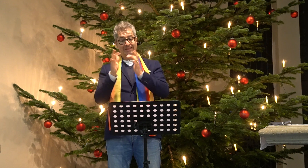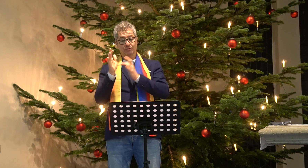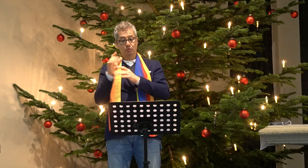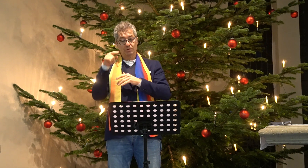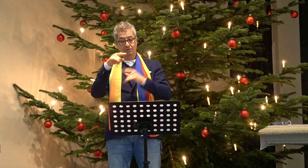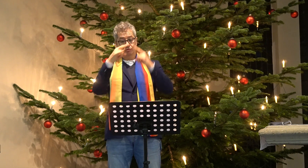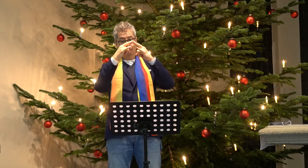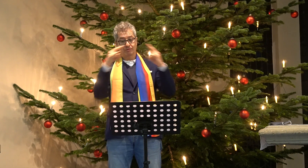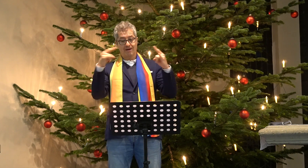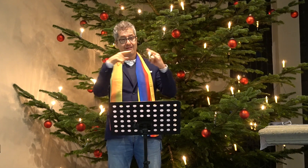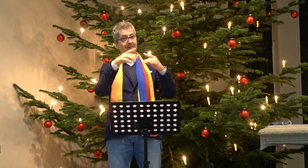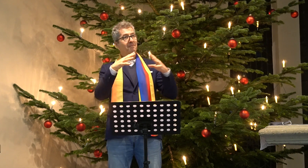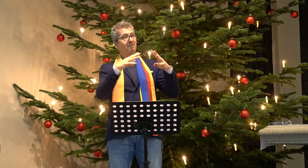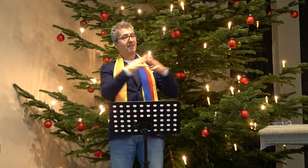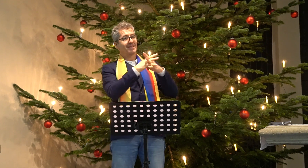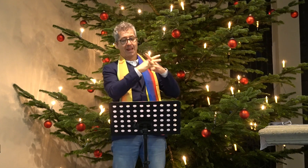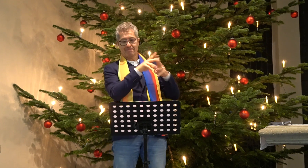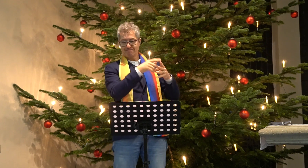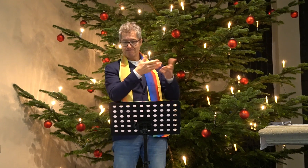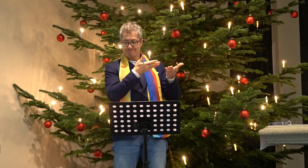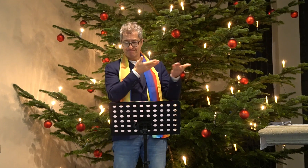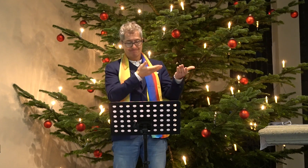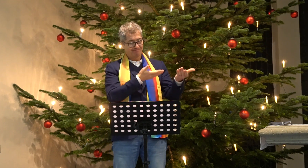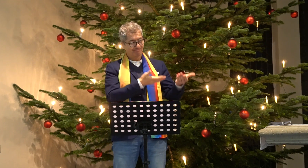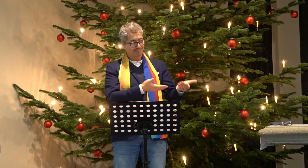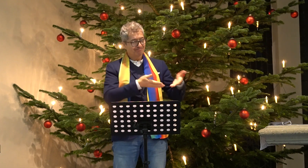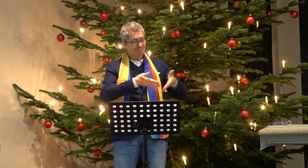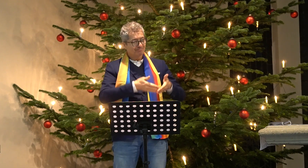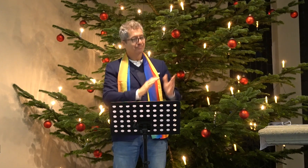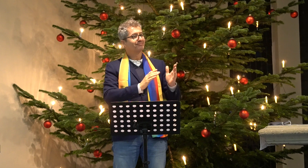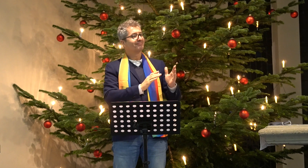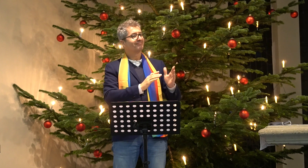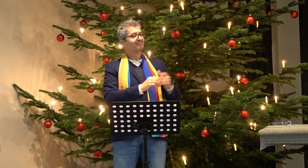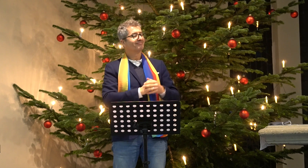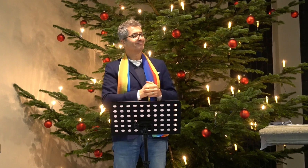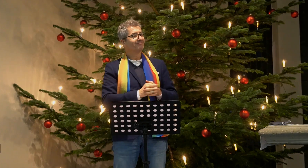im Stall vor Bethlehem geboren.